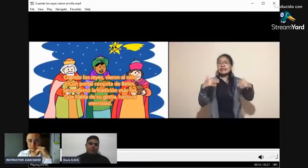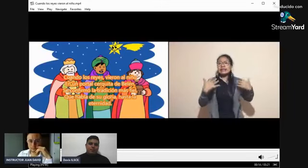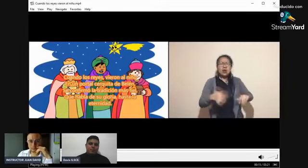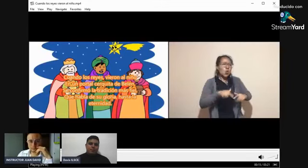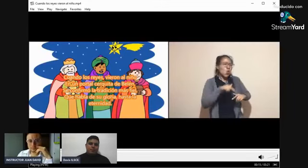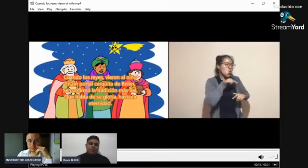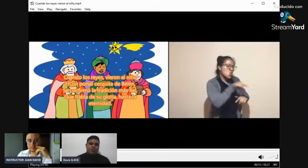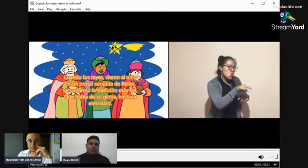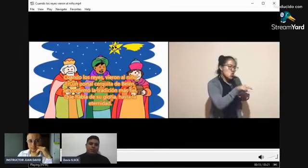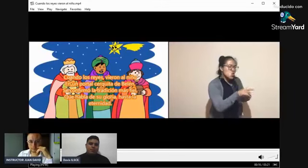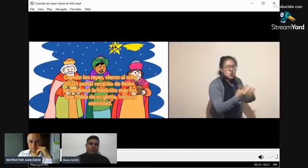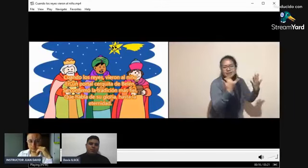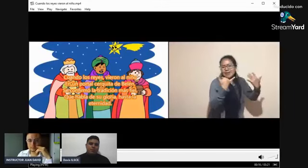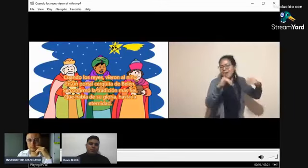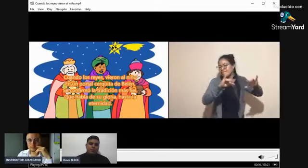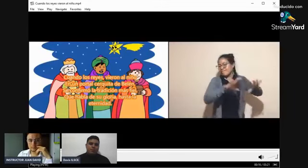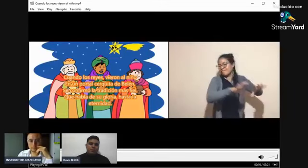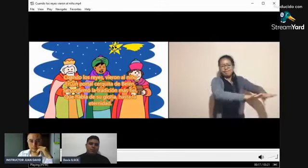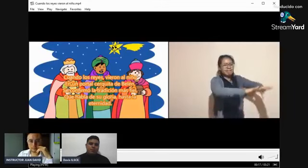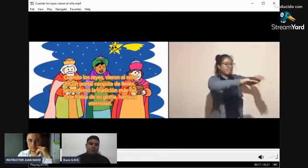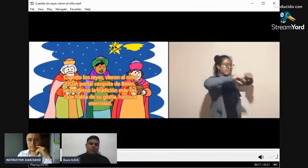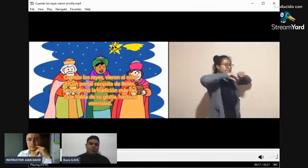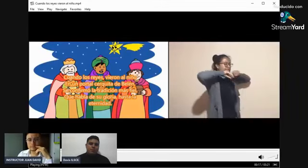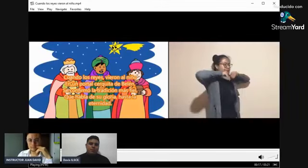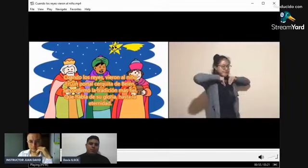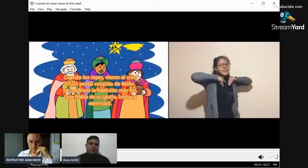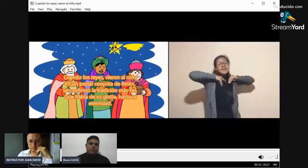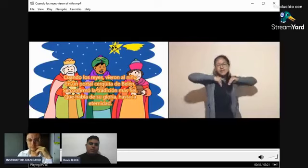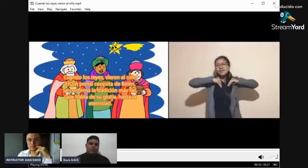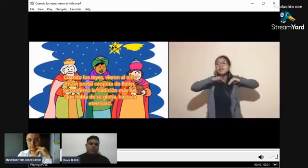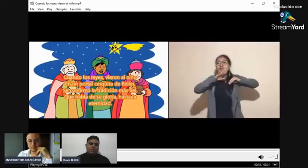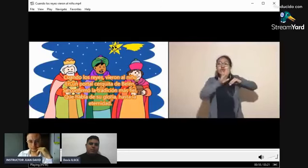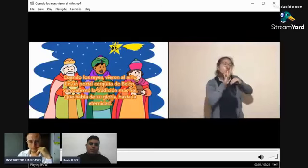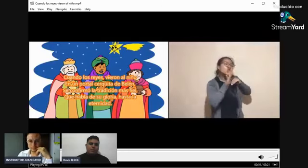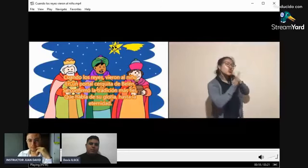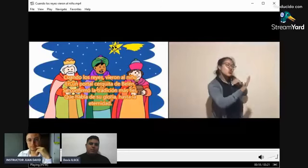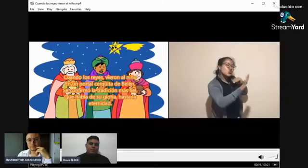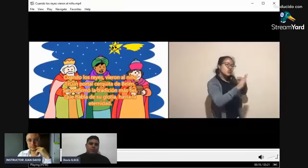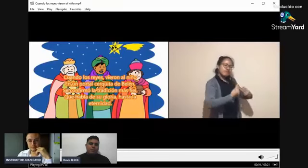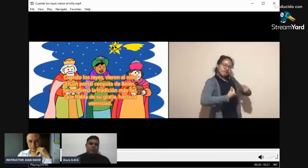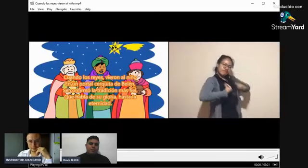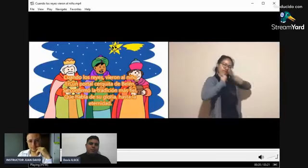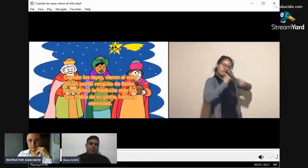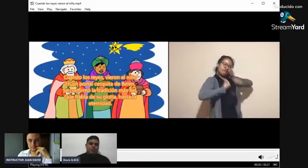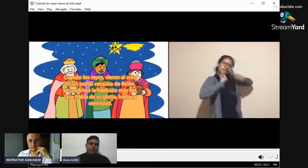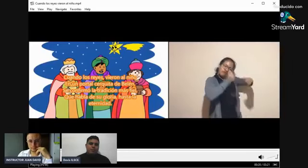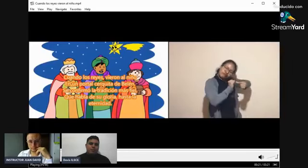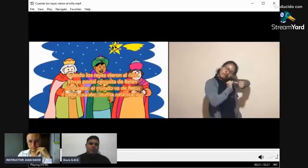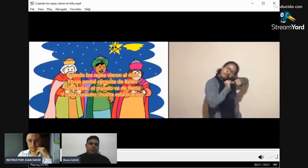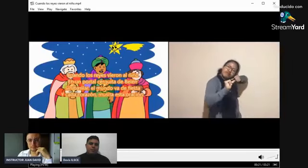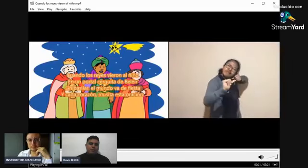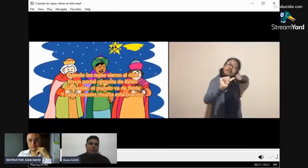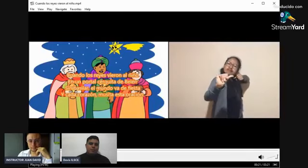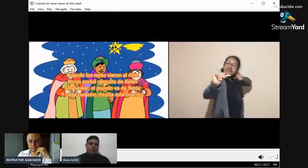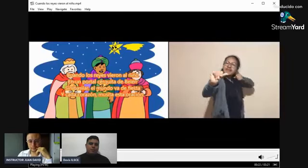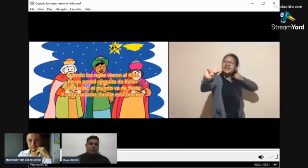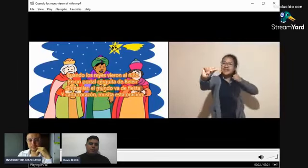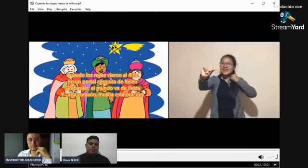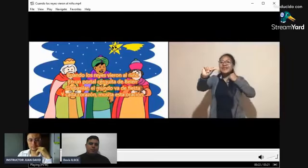se confirmó la tradición más fiel que habla de su gloria hasta la eternidad. Y